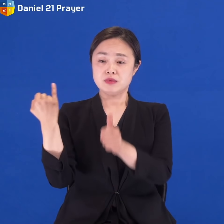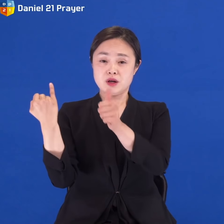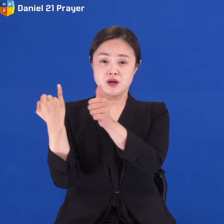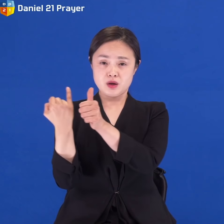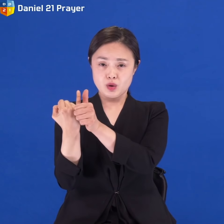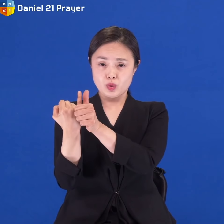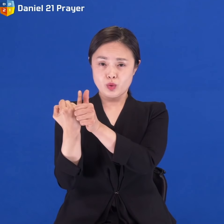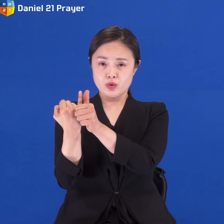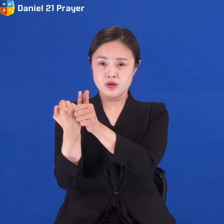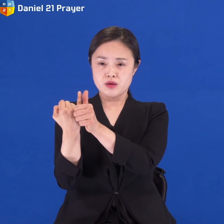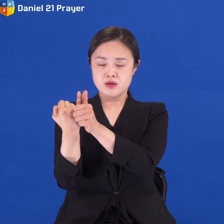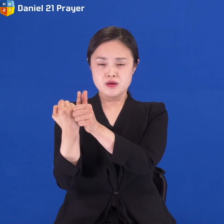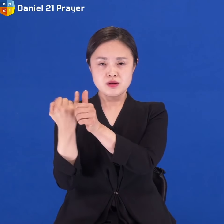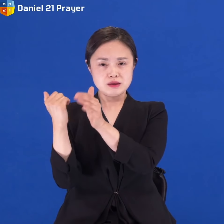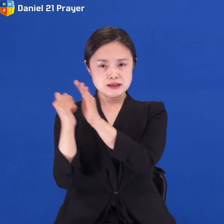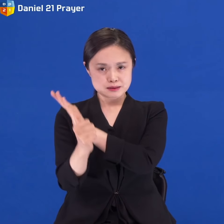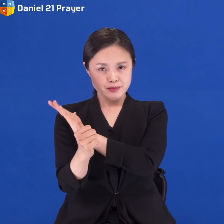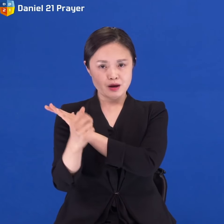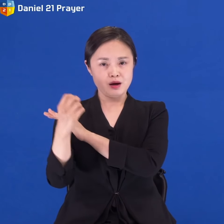열등감에 의한